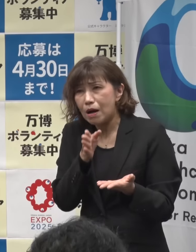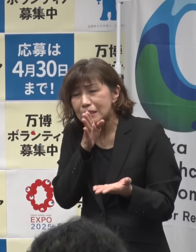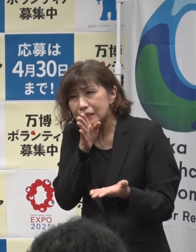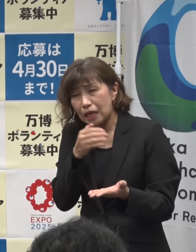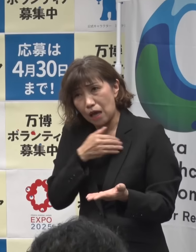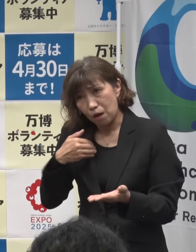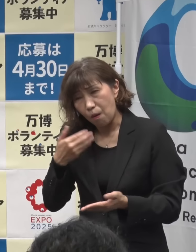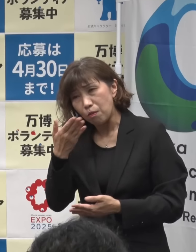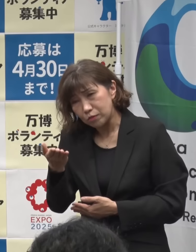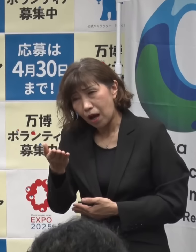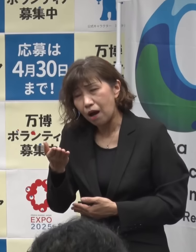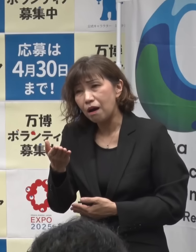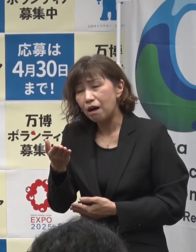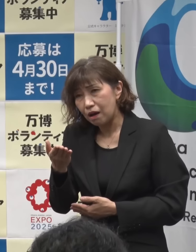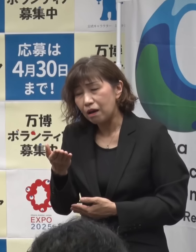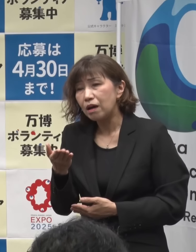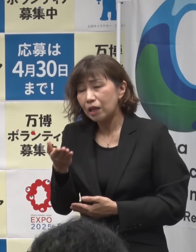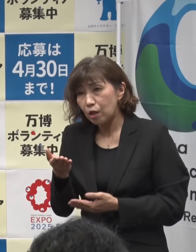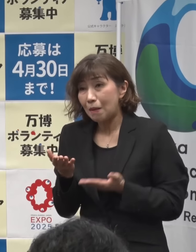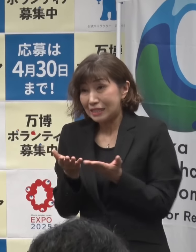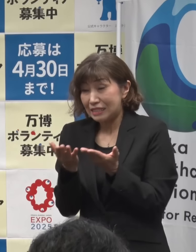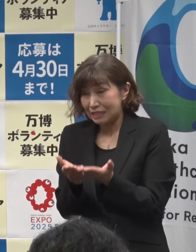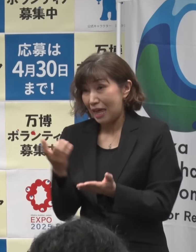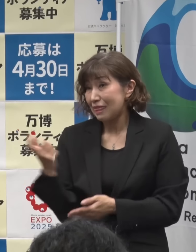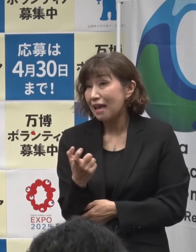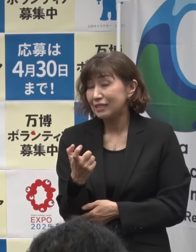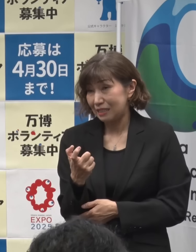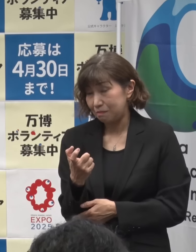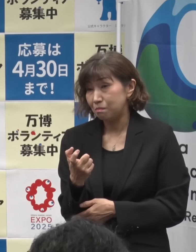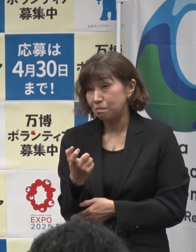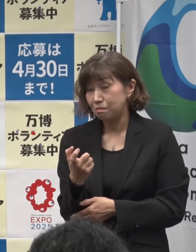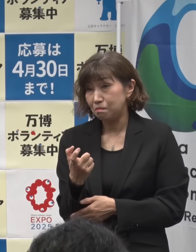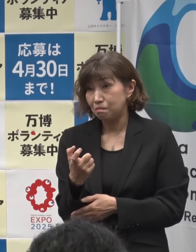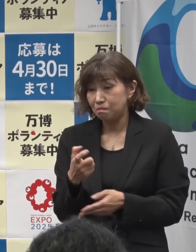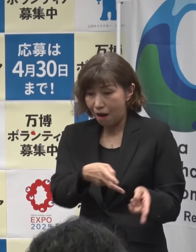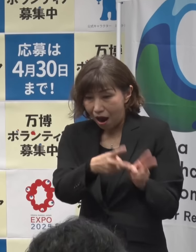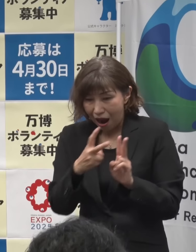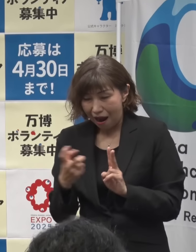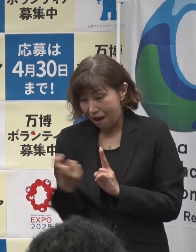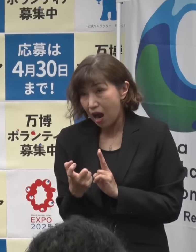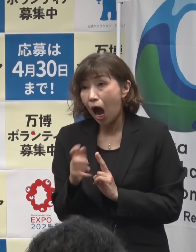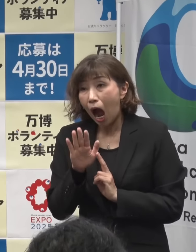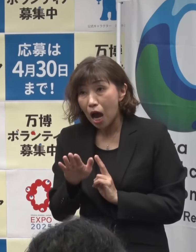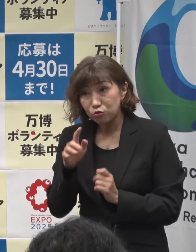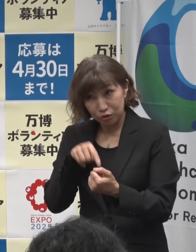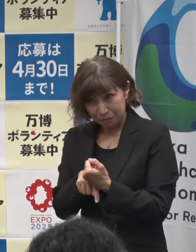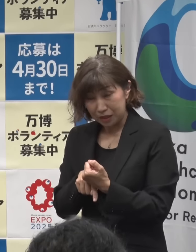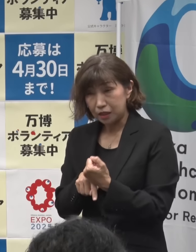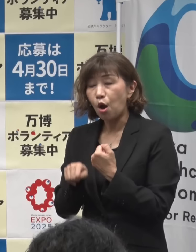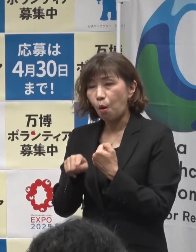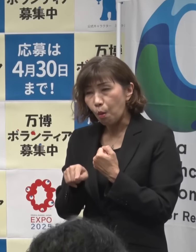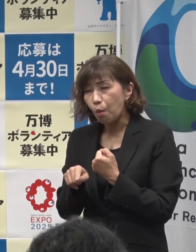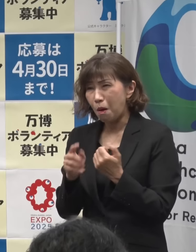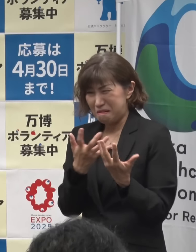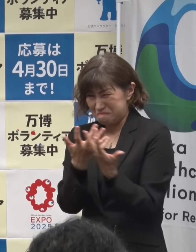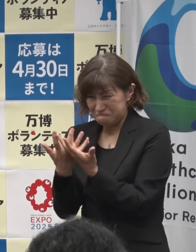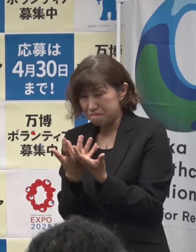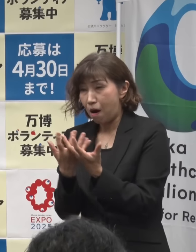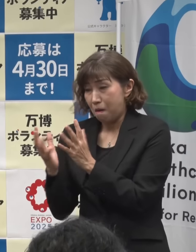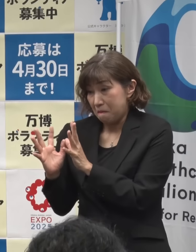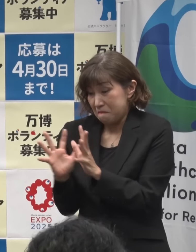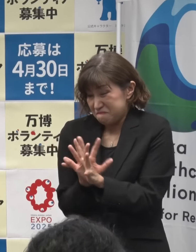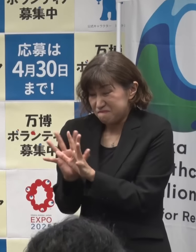定保たれているという状況のもとだとは思うんですけども、その人数を有効に逃がせるのか